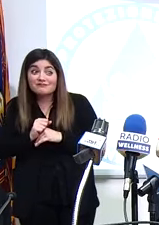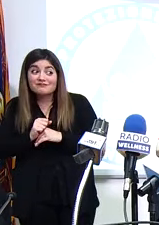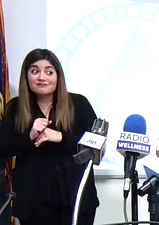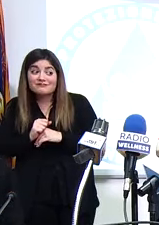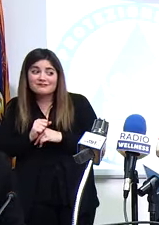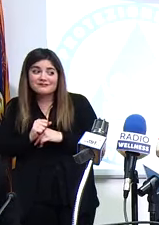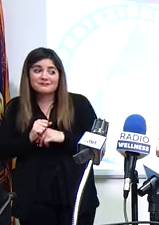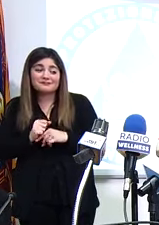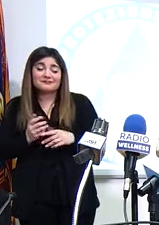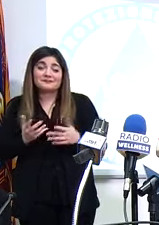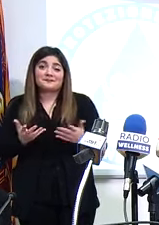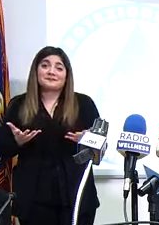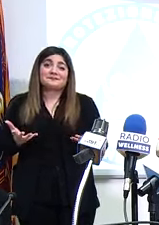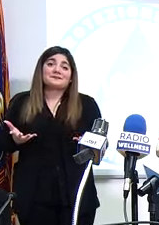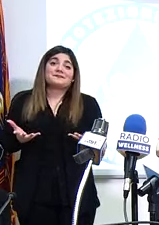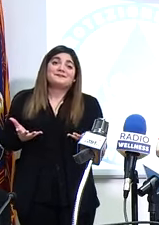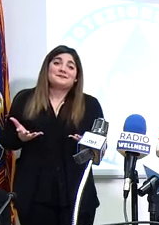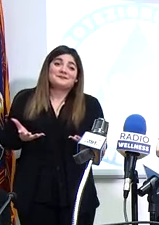Insomma,